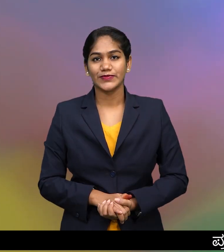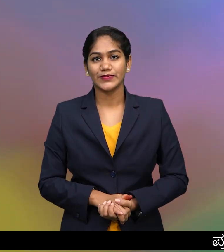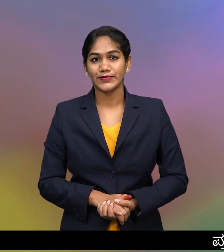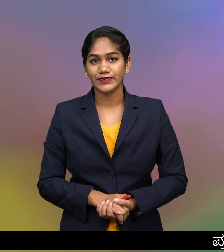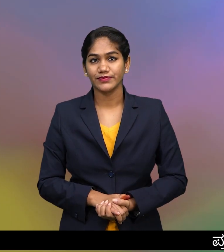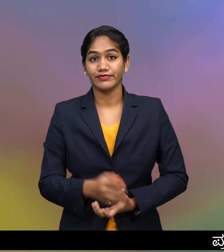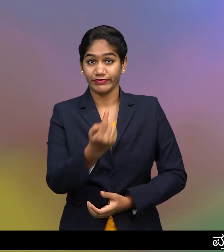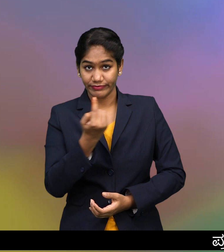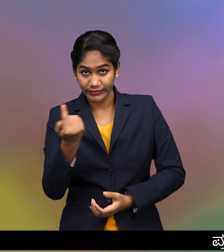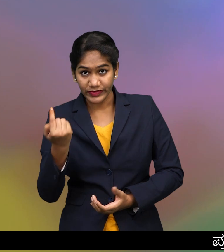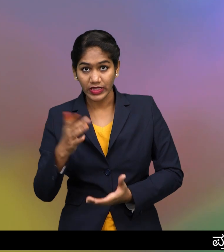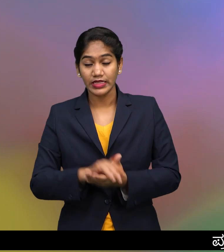ಪ್ರತಿ ಸೆರೆಬ್ರಲ್